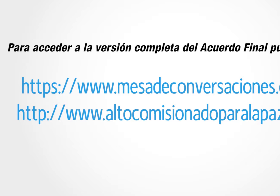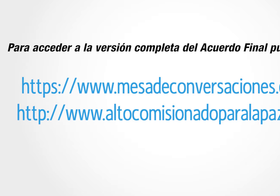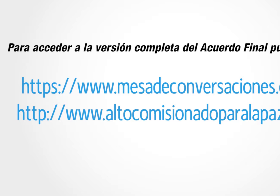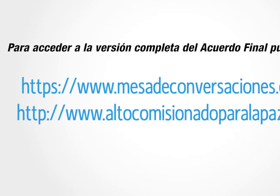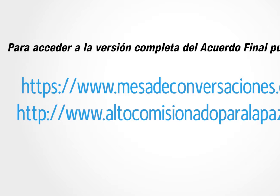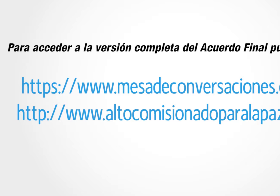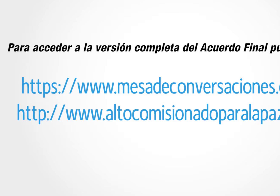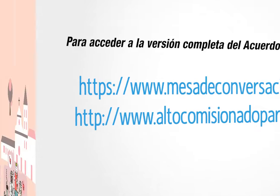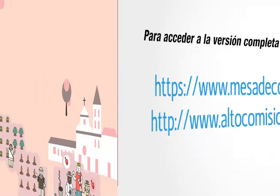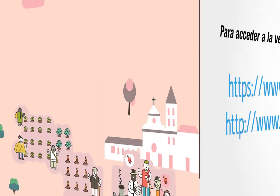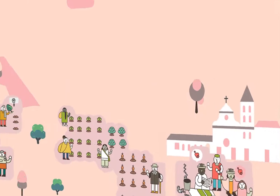.gob.co